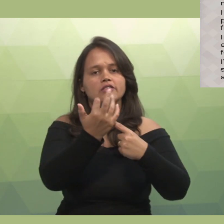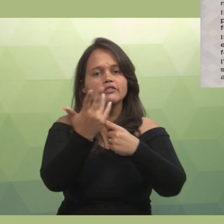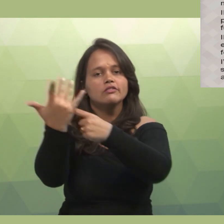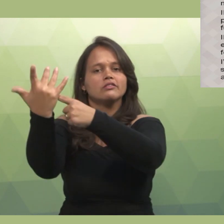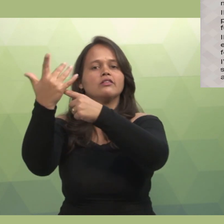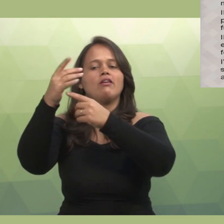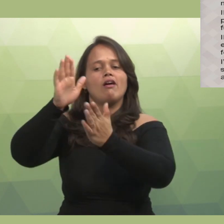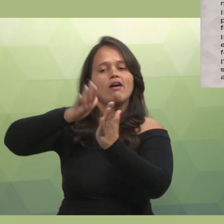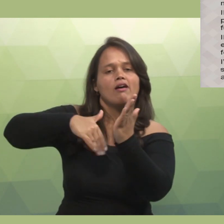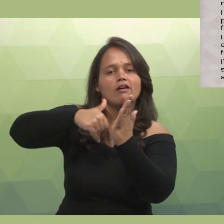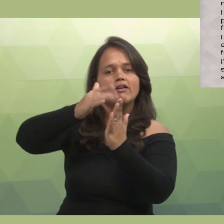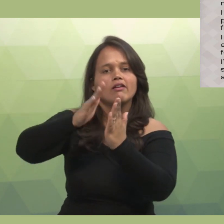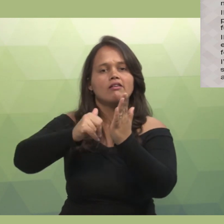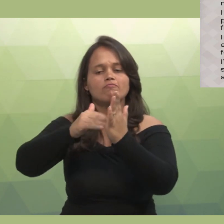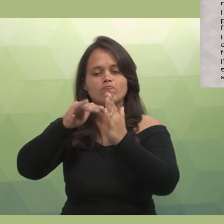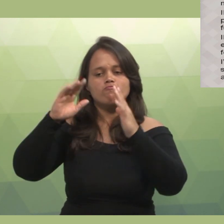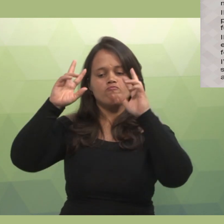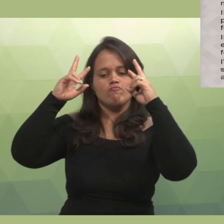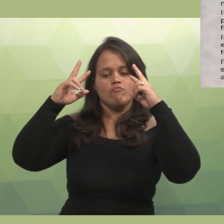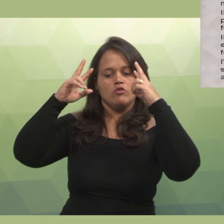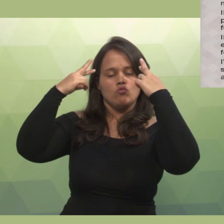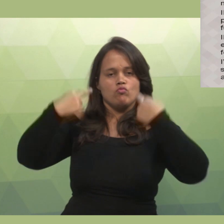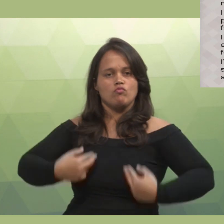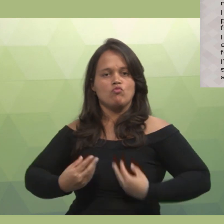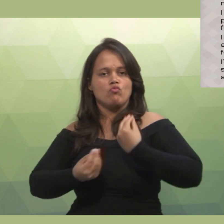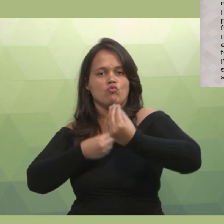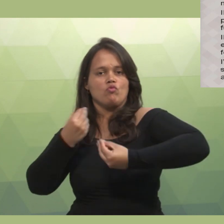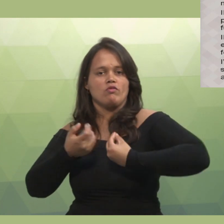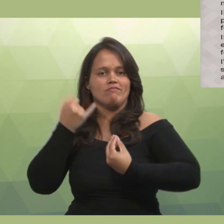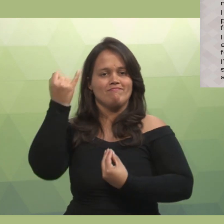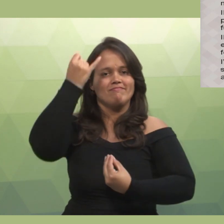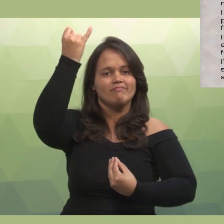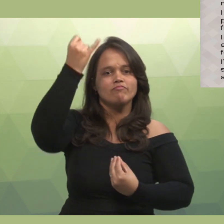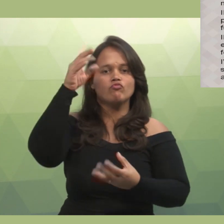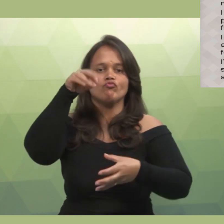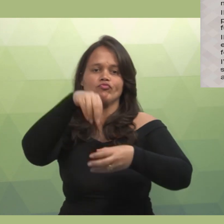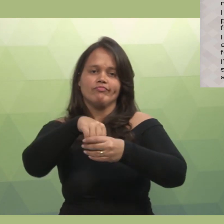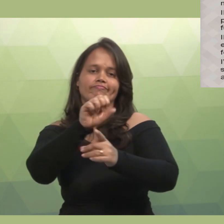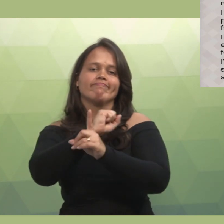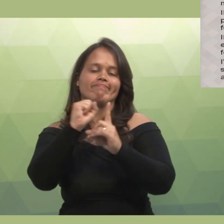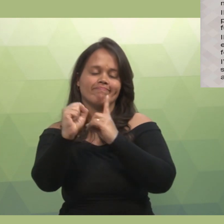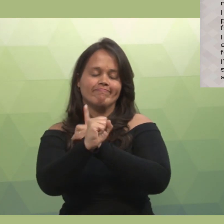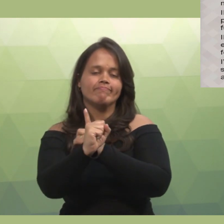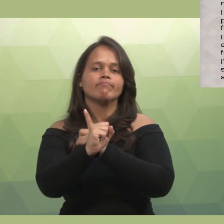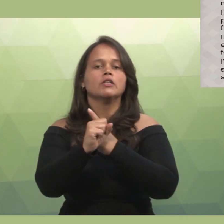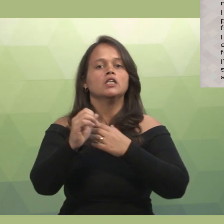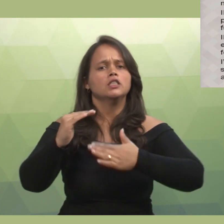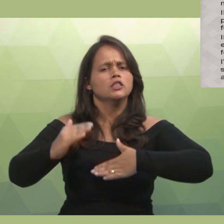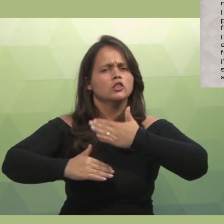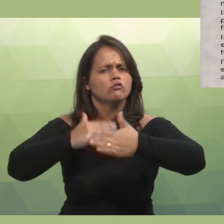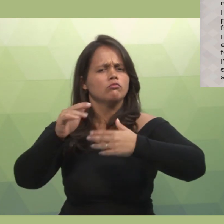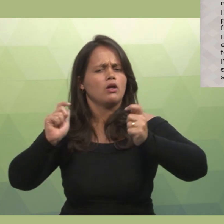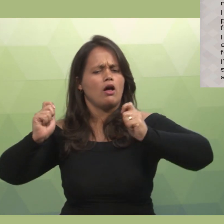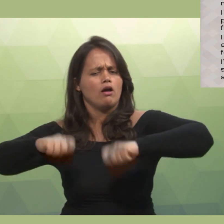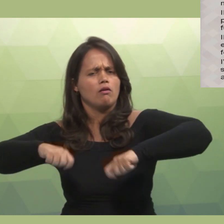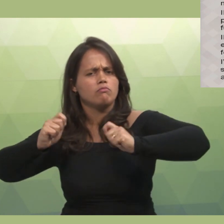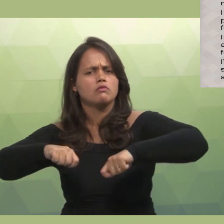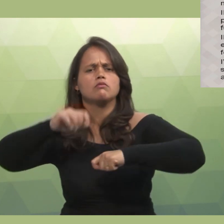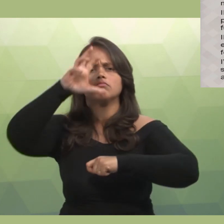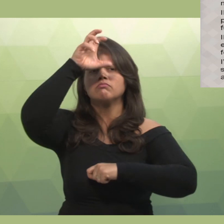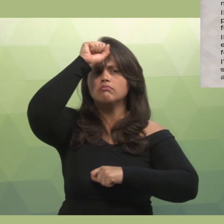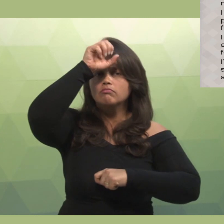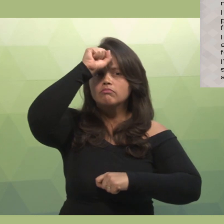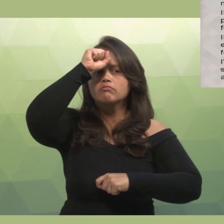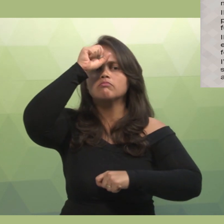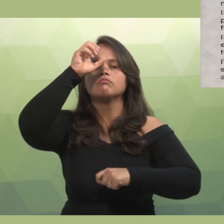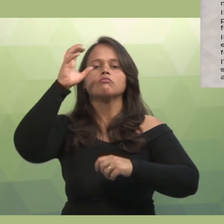político, da tecnologia, das artes e dos valores em que se fundamenta a sociedade, o